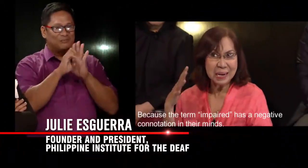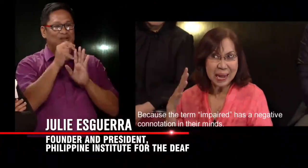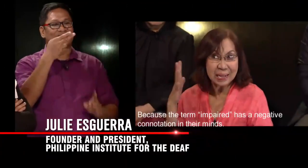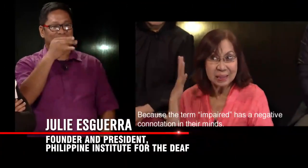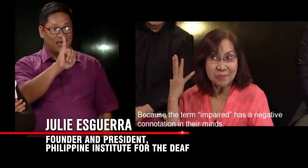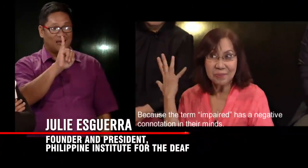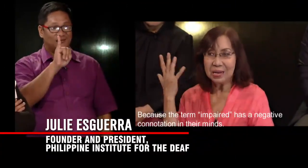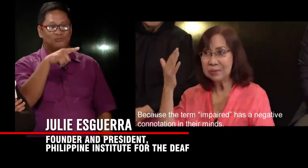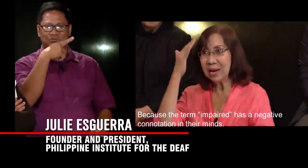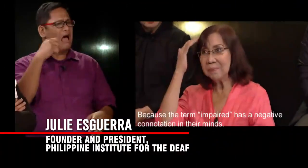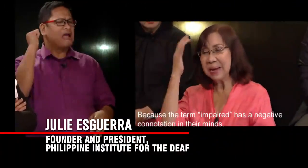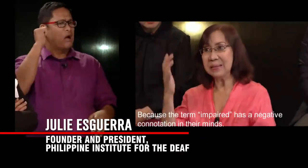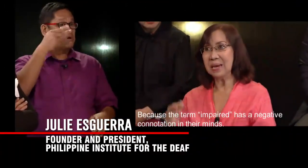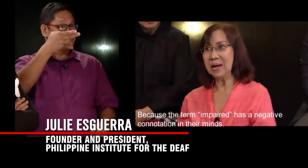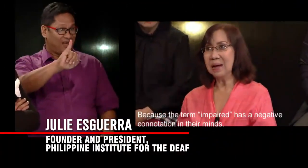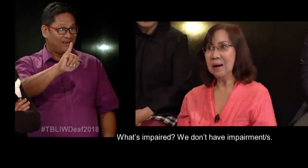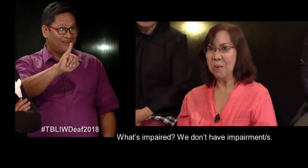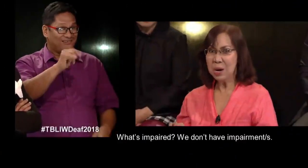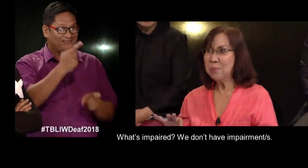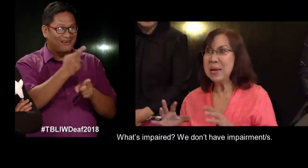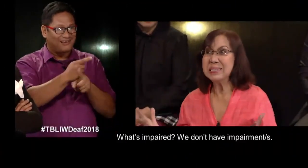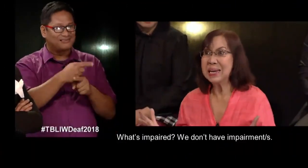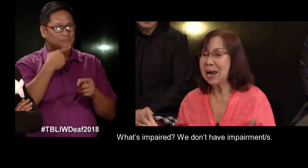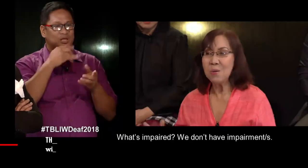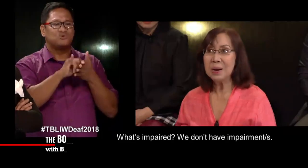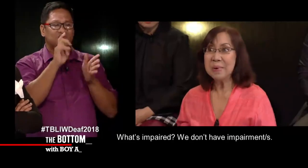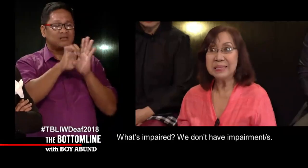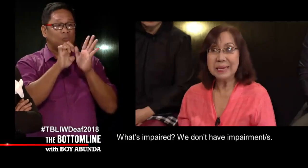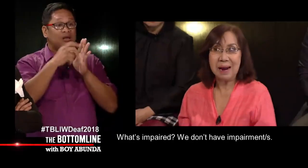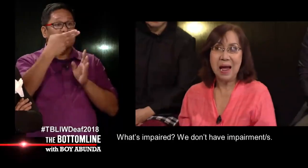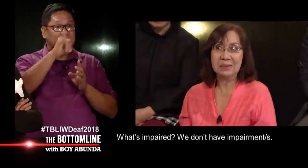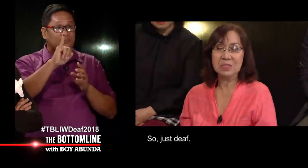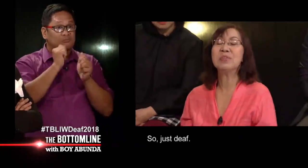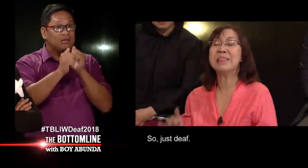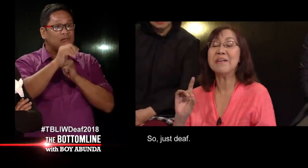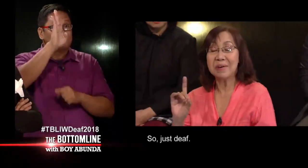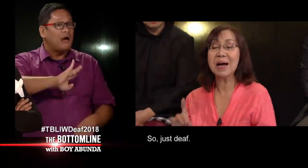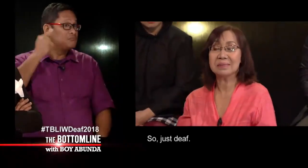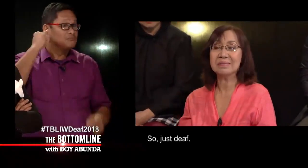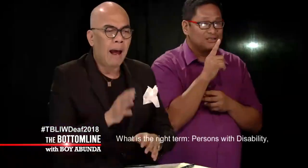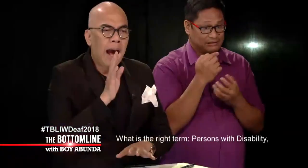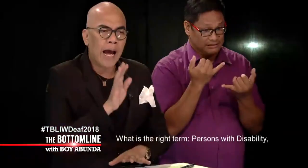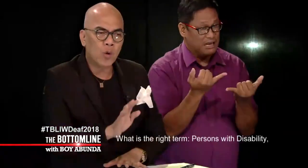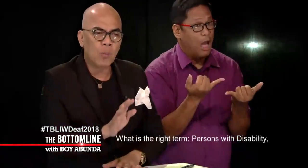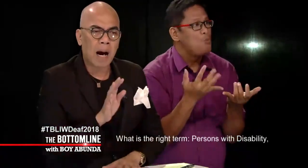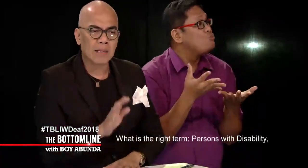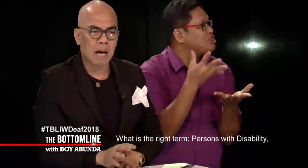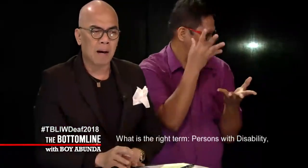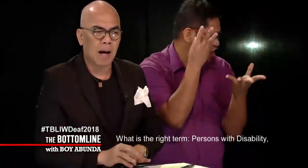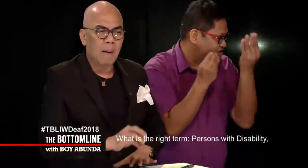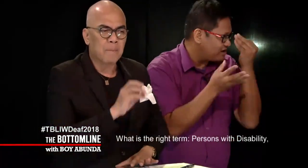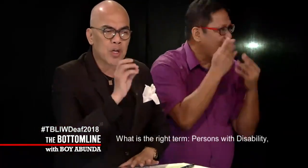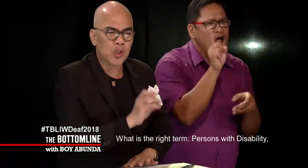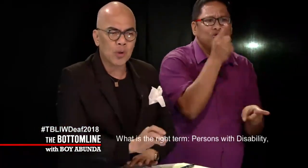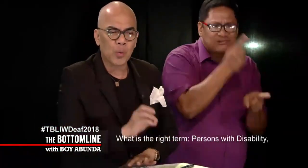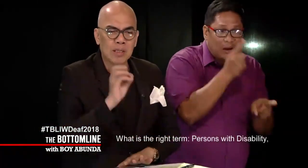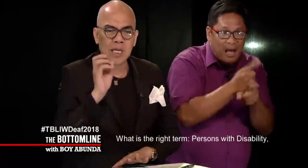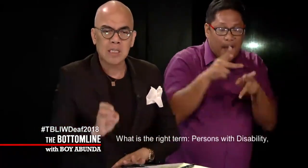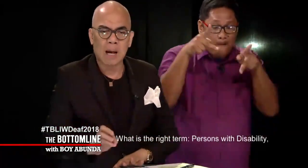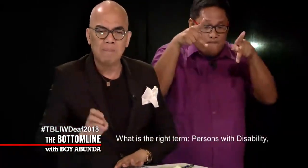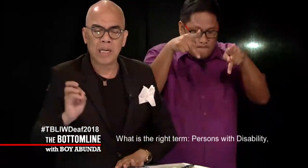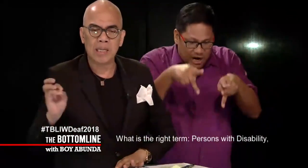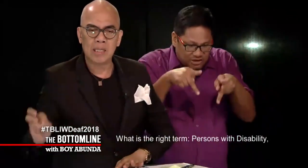may negative sa mind nila. Okay. Anong may sira? Walang may sira. So, deaf lang. Okay. Ano ho ba ang tama? Person